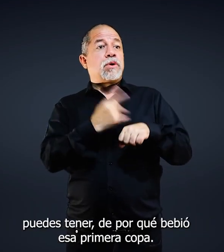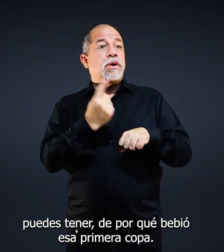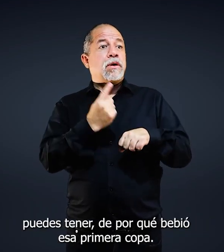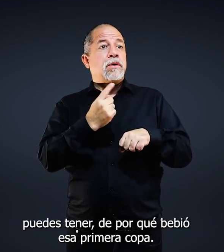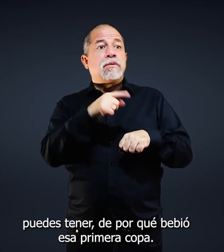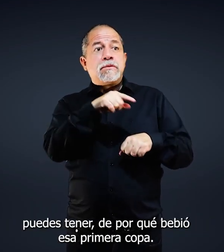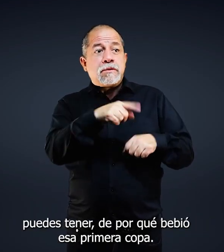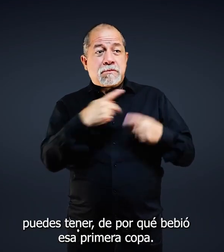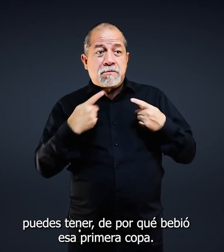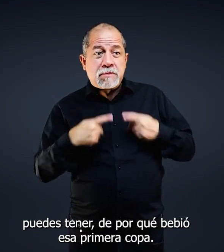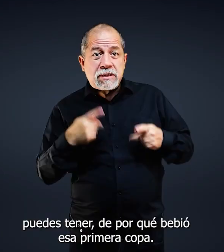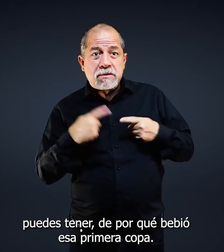qué bebió esa primera copa.